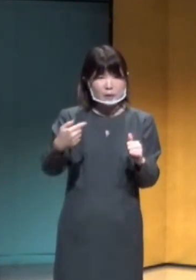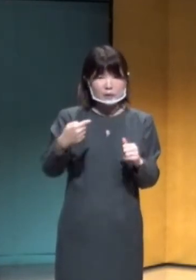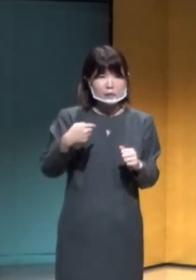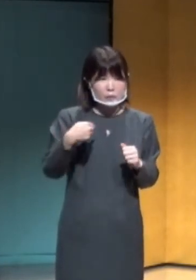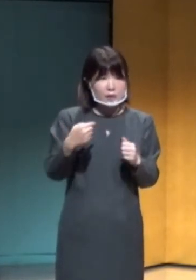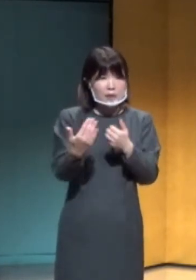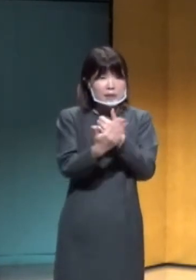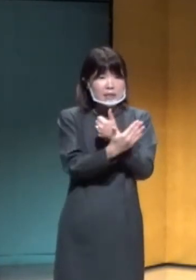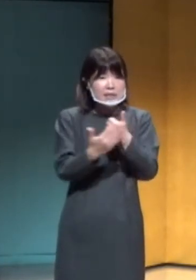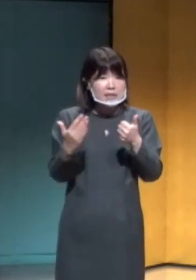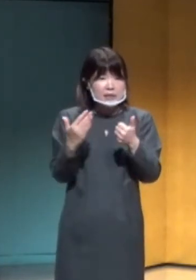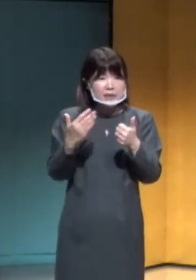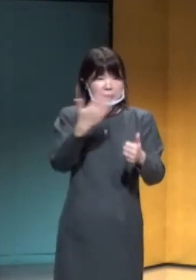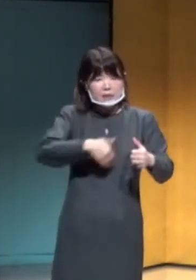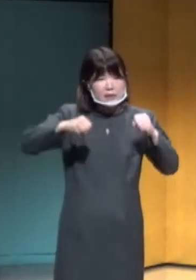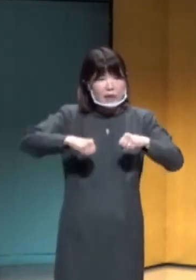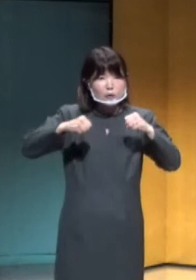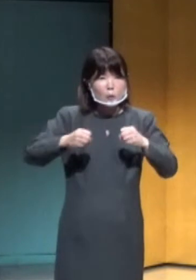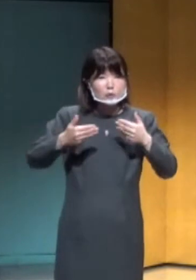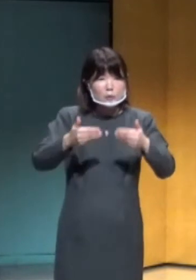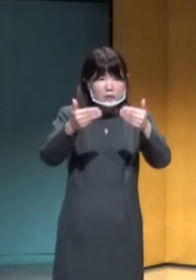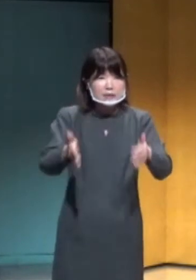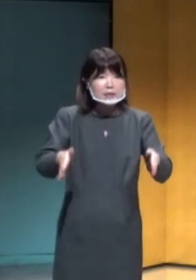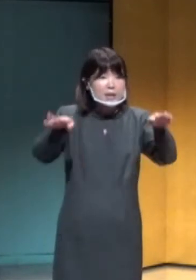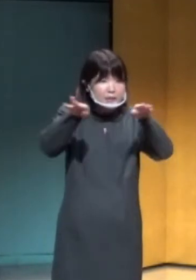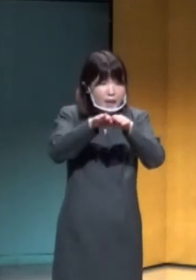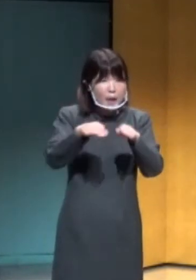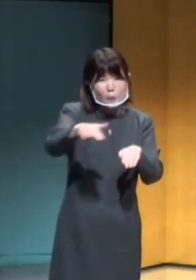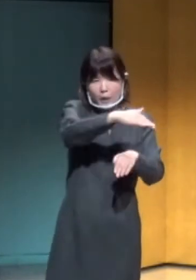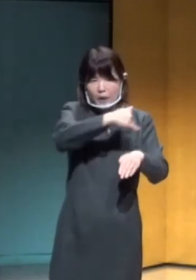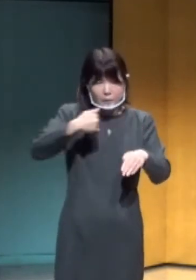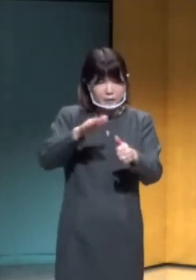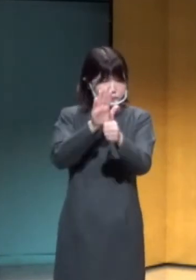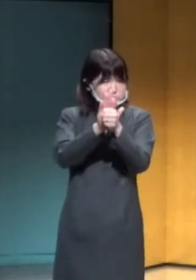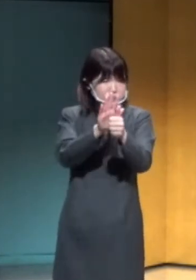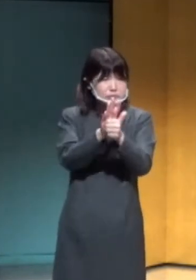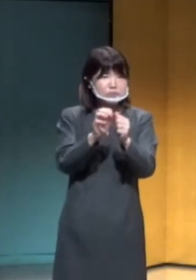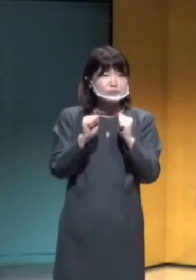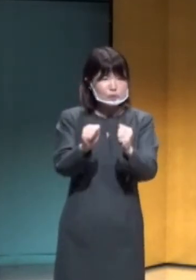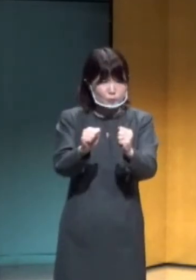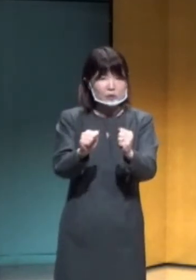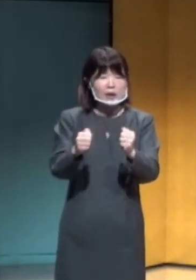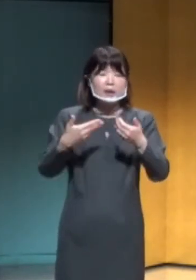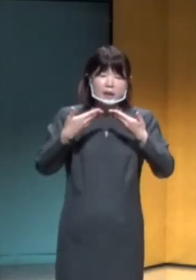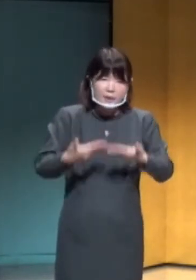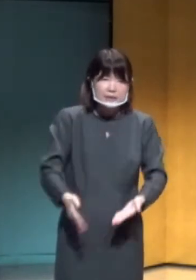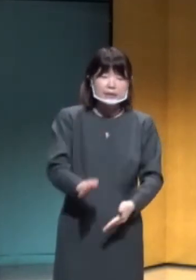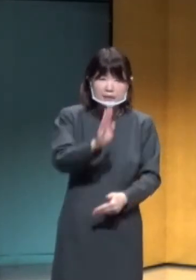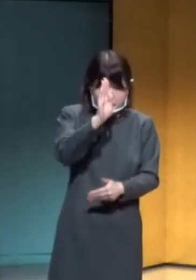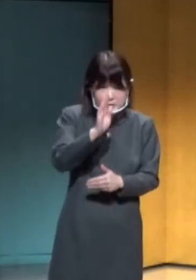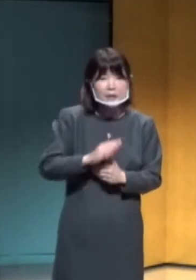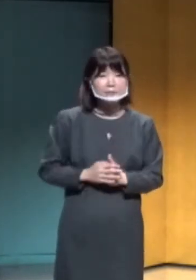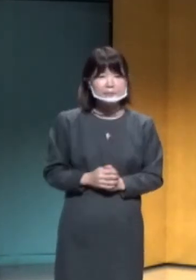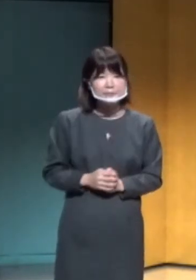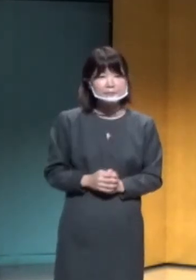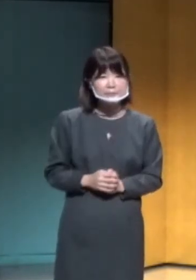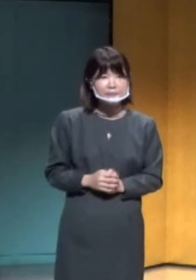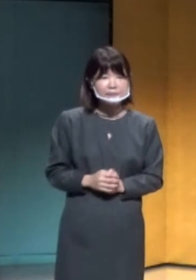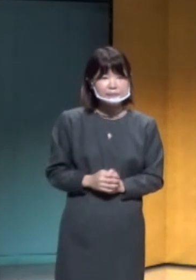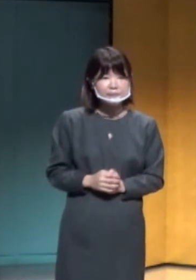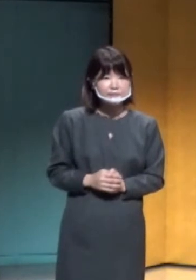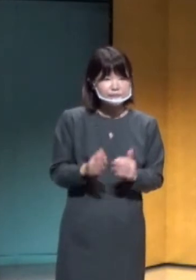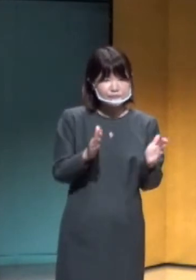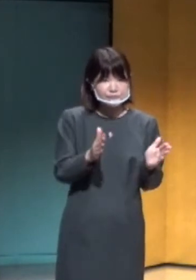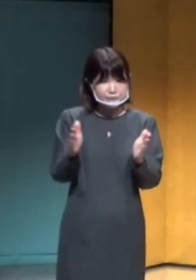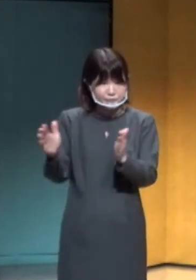部富士見市がケアをさせていただきます。ご安心をいただきたいと思います。よろしくお願い申し上げます。